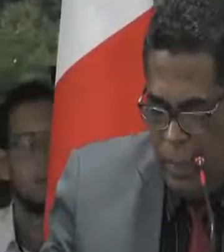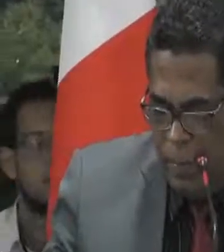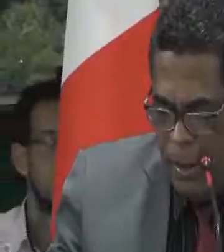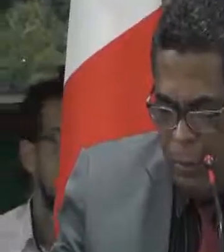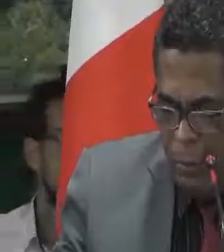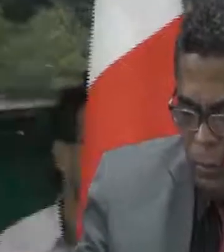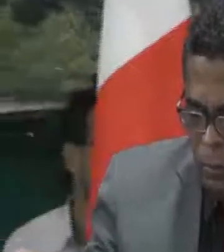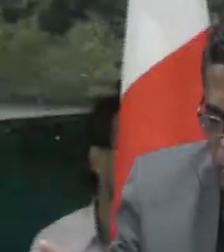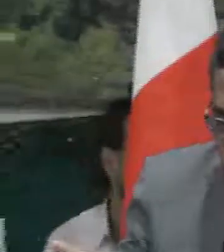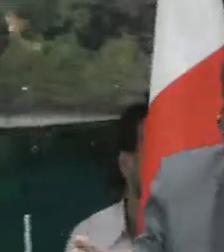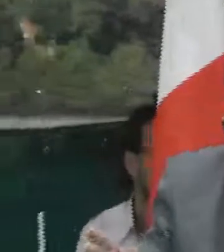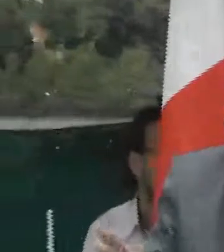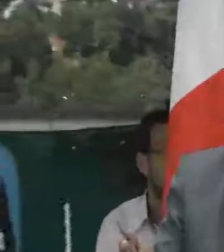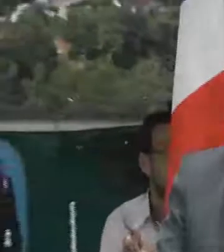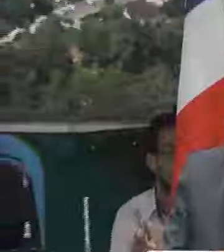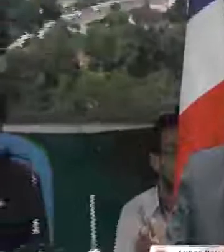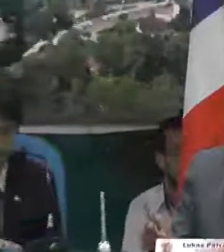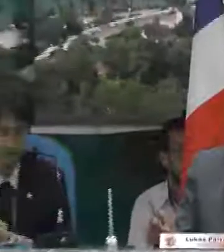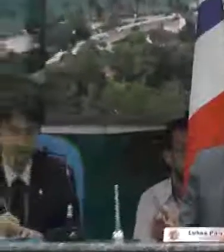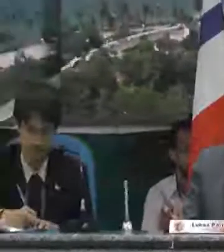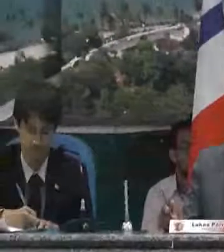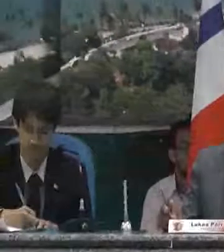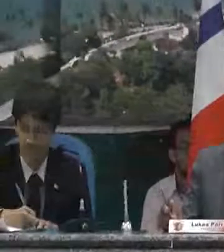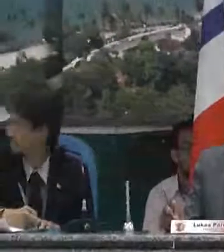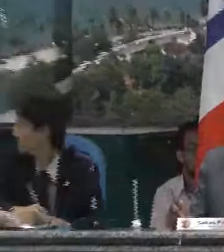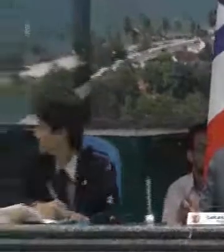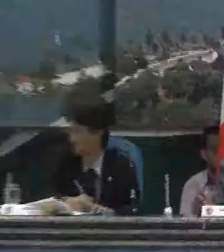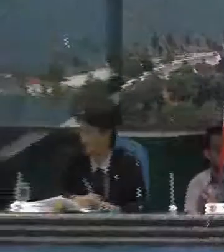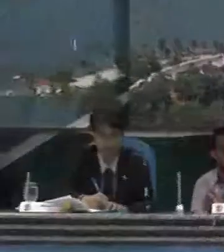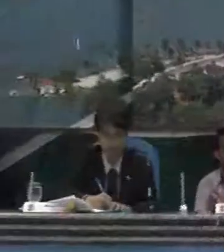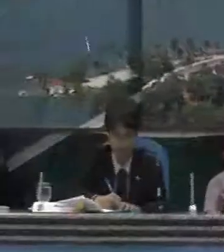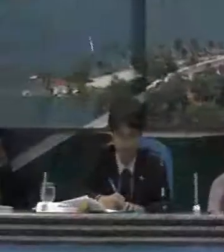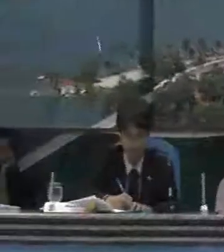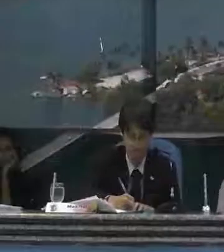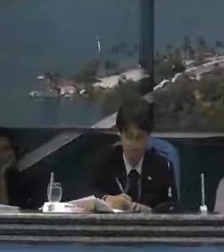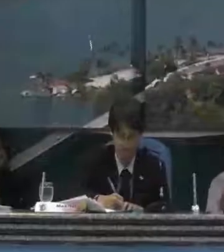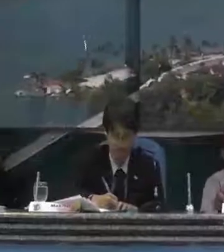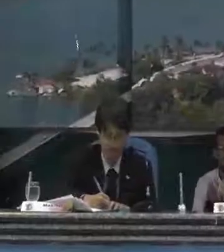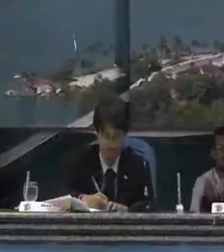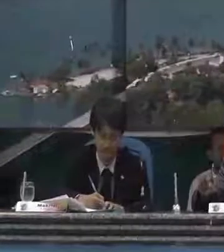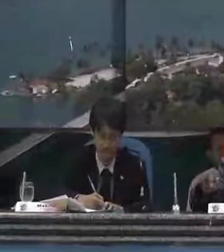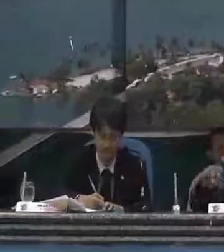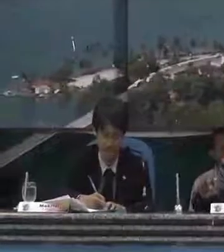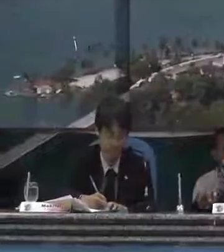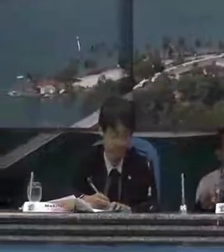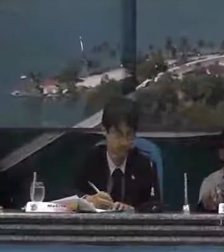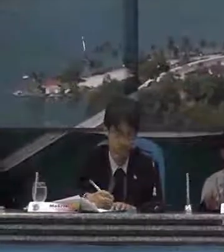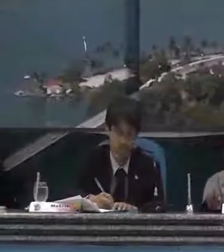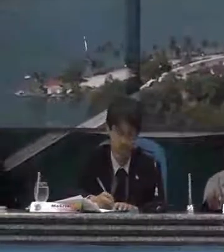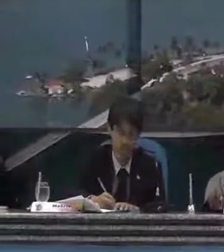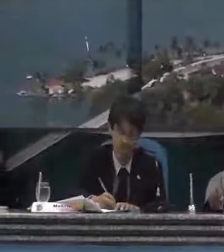Declaro aberto o pequeno expediente pelo tempo regimental de 3 minutos.